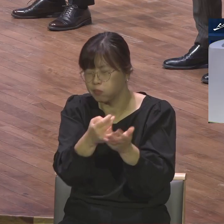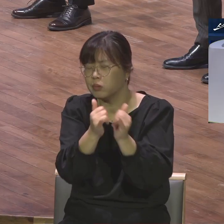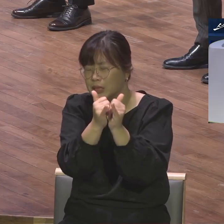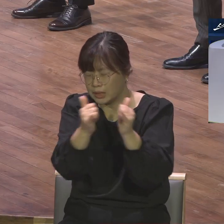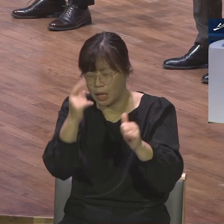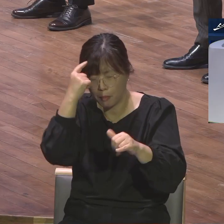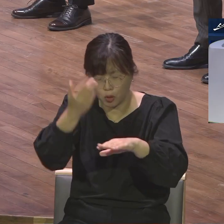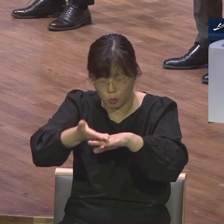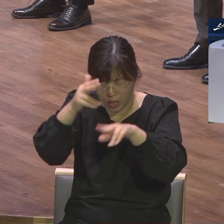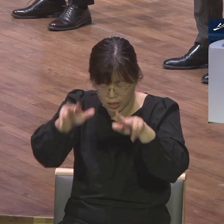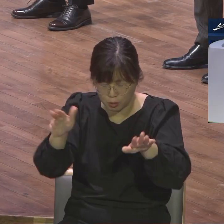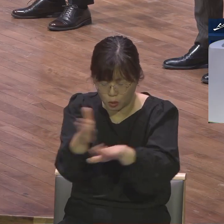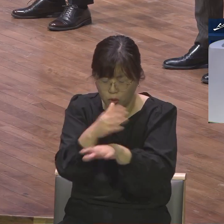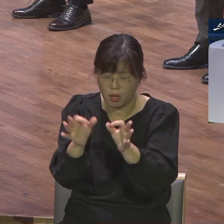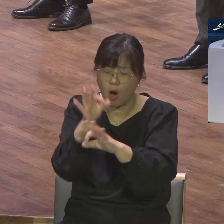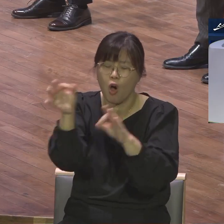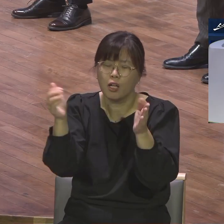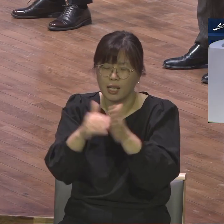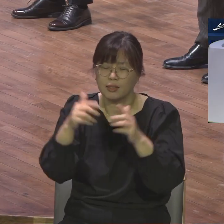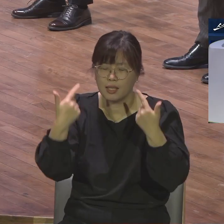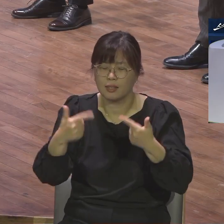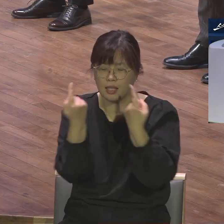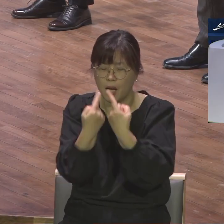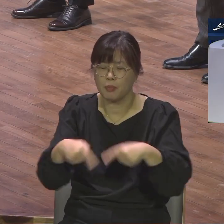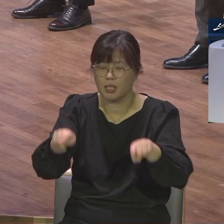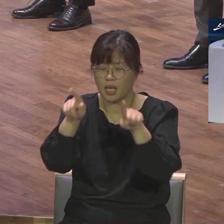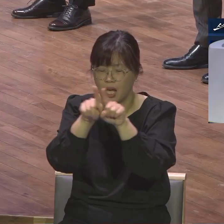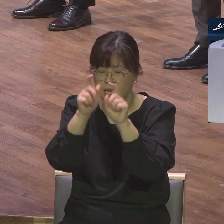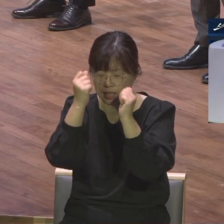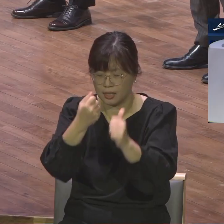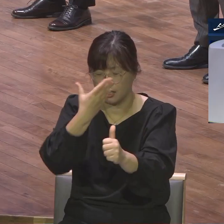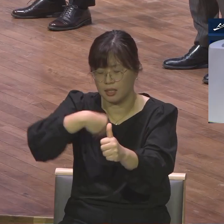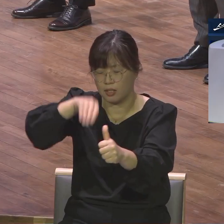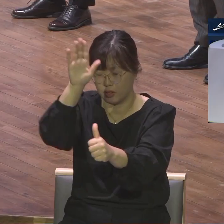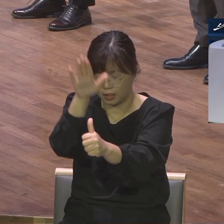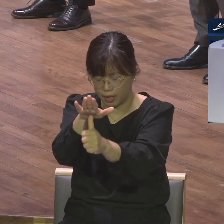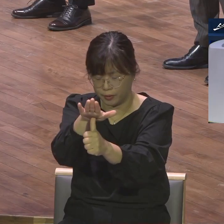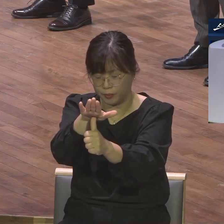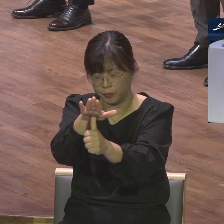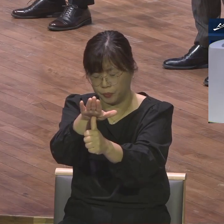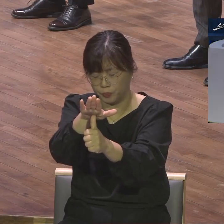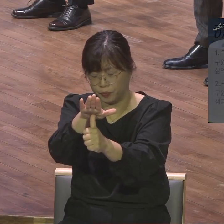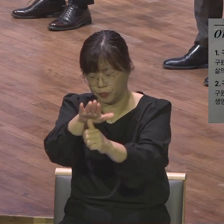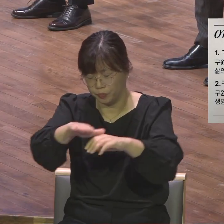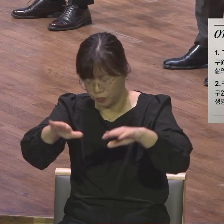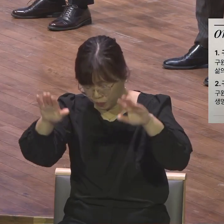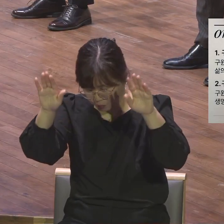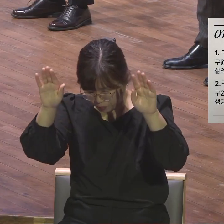이제로부터 영원까지 항상 함께 계실지어다. 아멘.